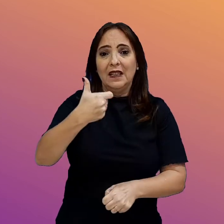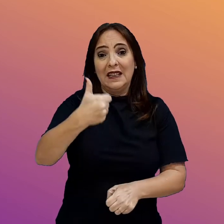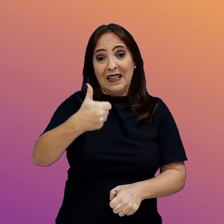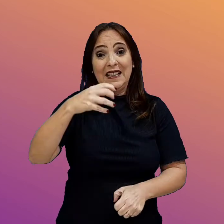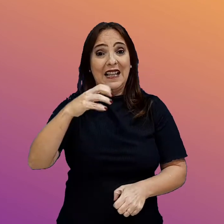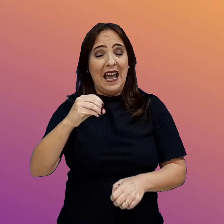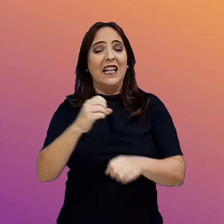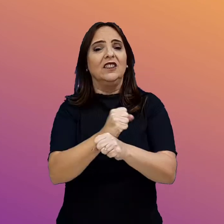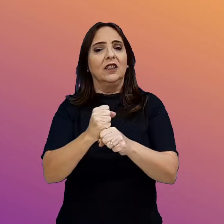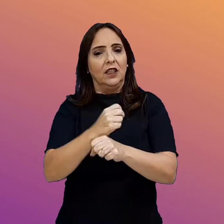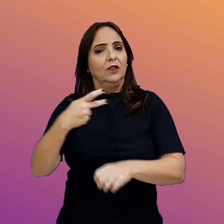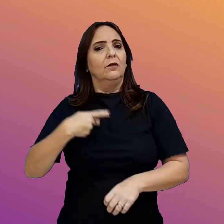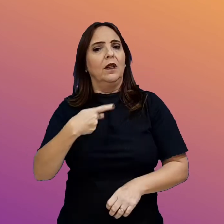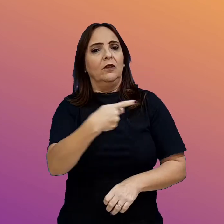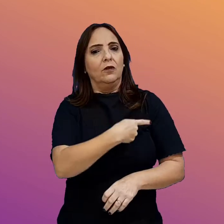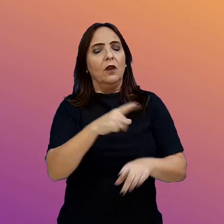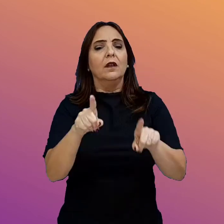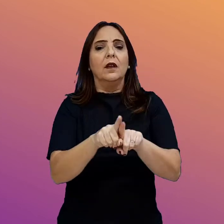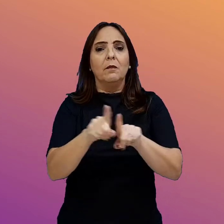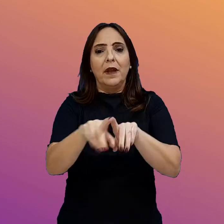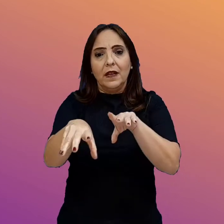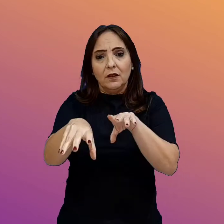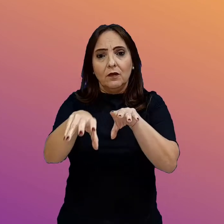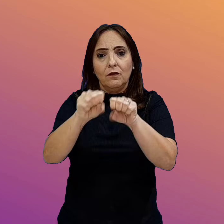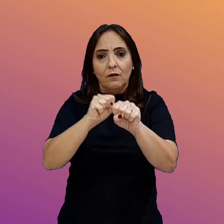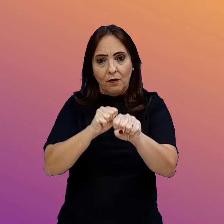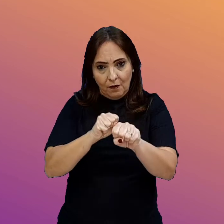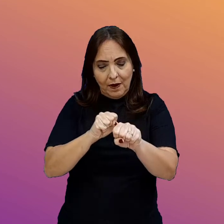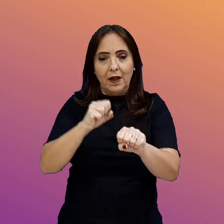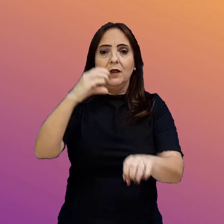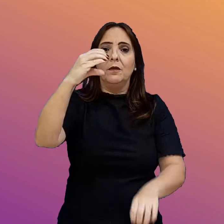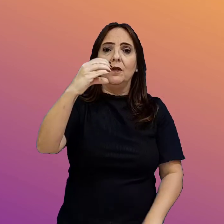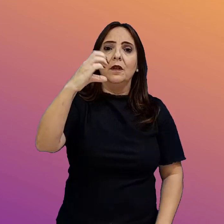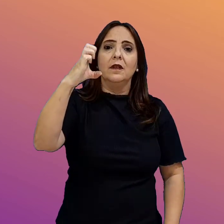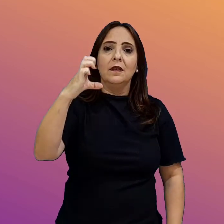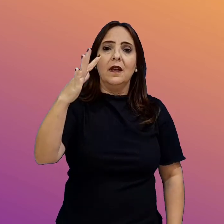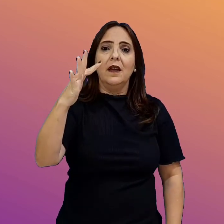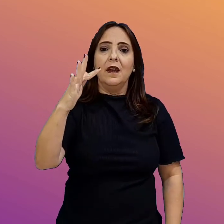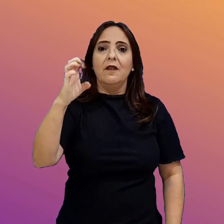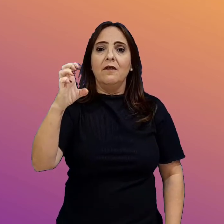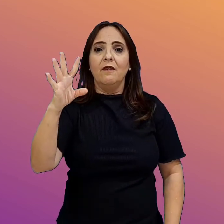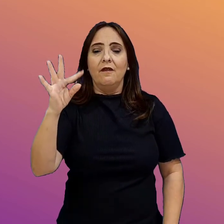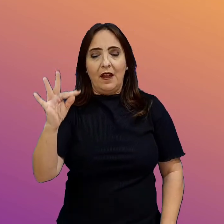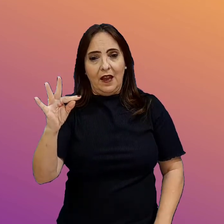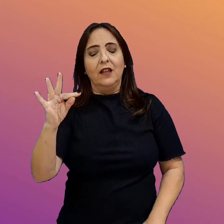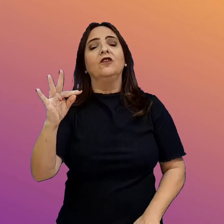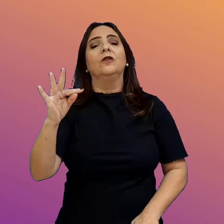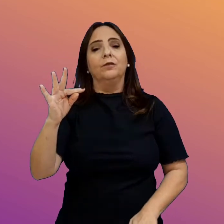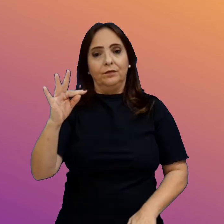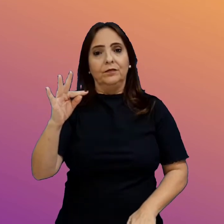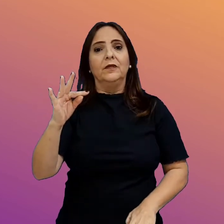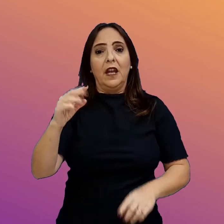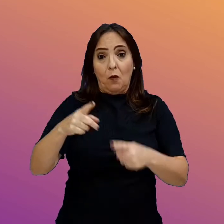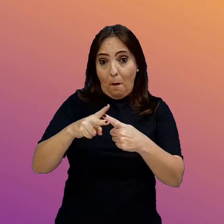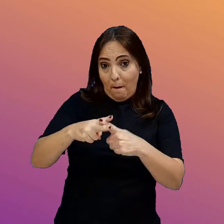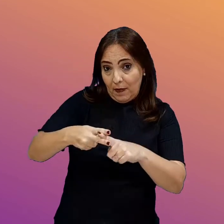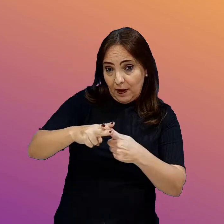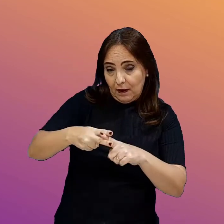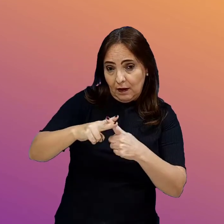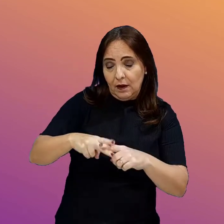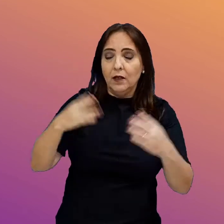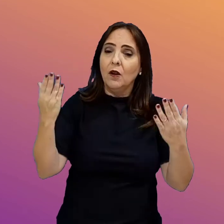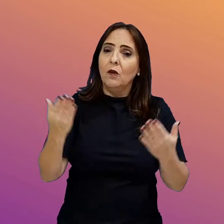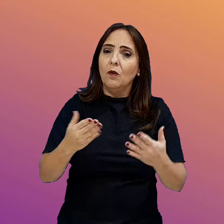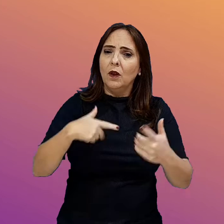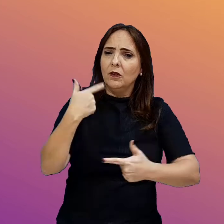pastorado, também sou formado pelo Cefet como técnico em mecânica. Hoje eu trabalho na área de